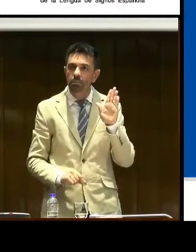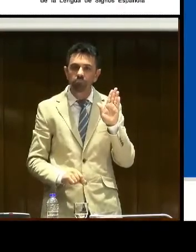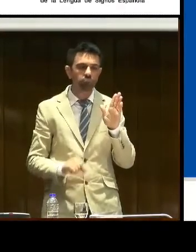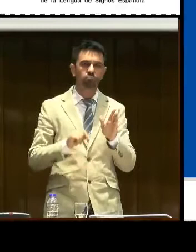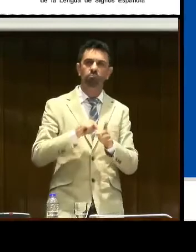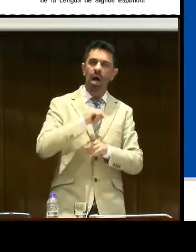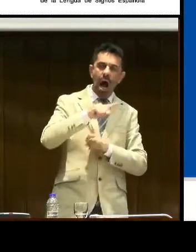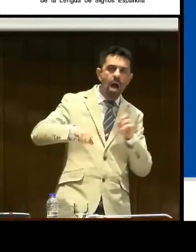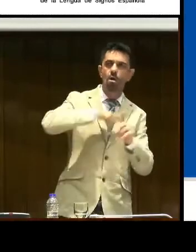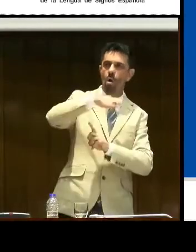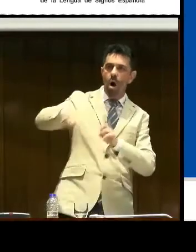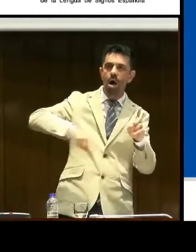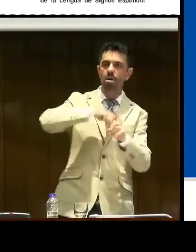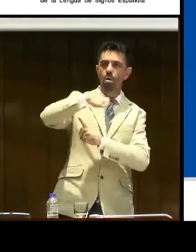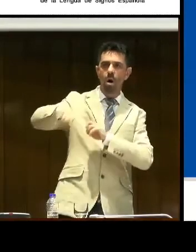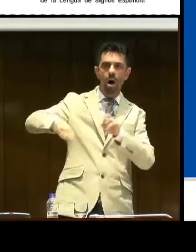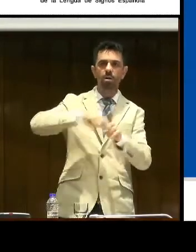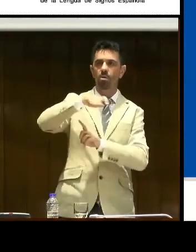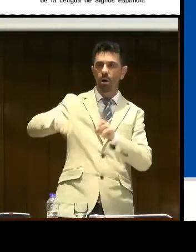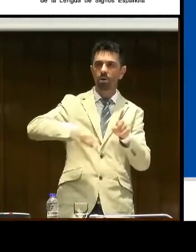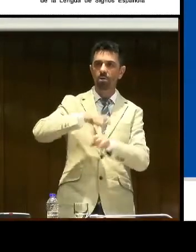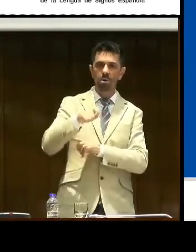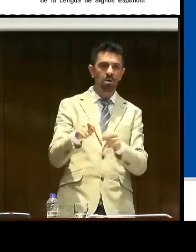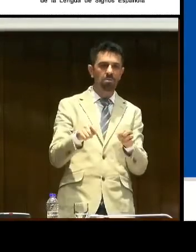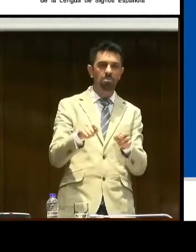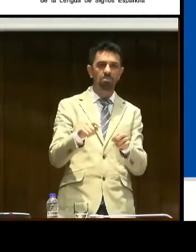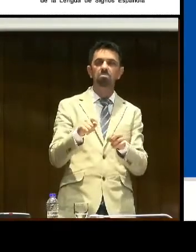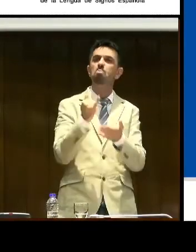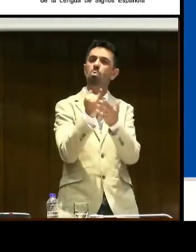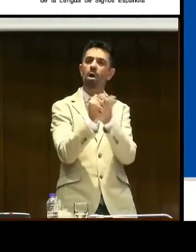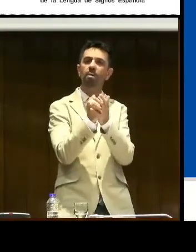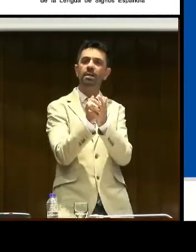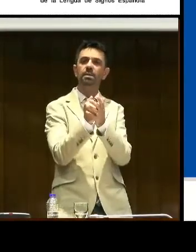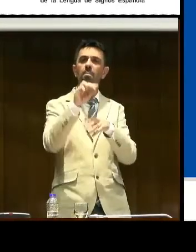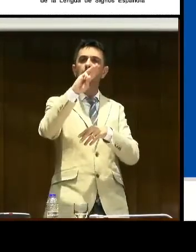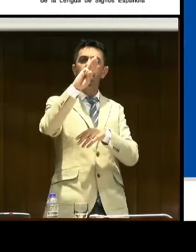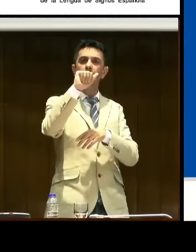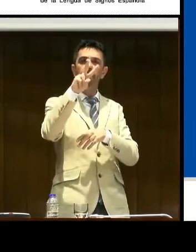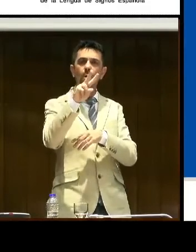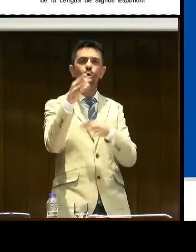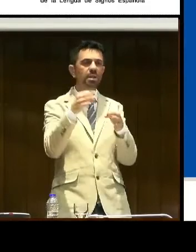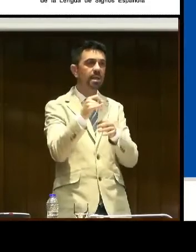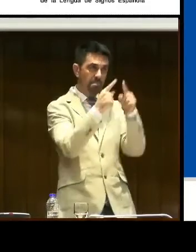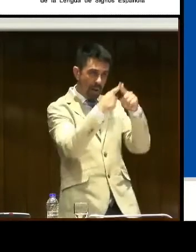alumnos sordos del IES Infante Don Juan Manuel, donde yo trabajo, están siempre por encima del notable.